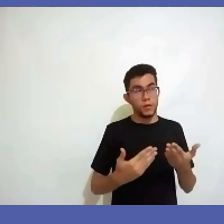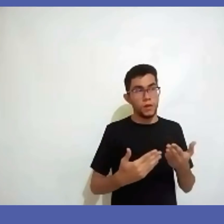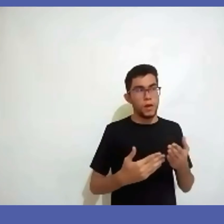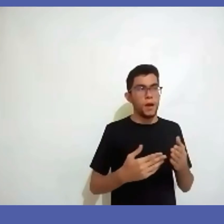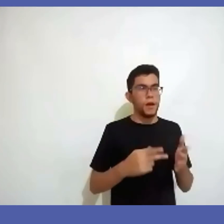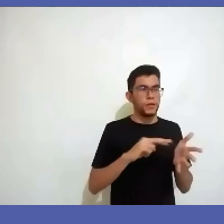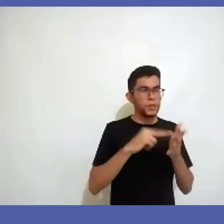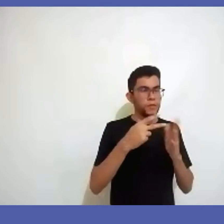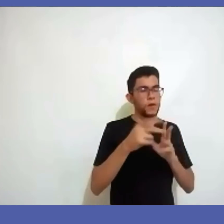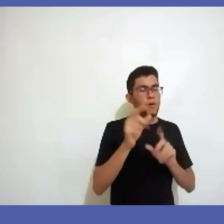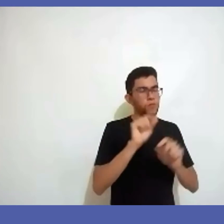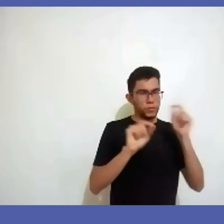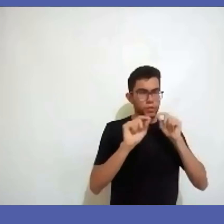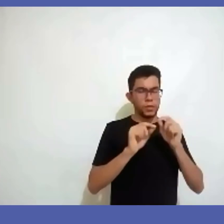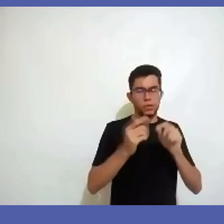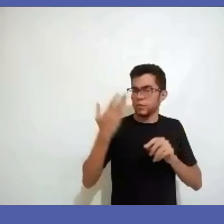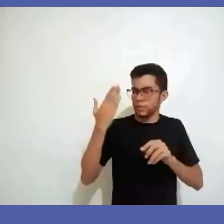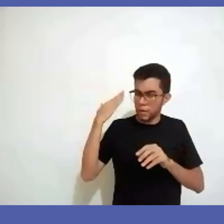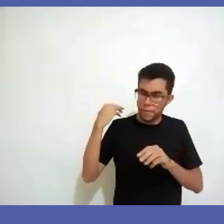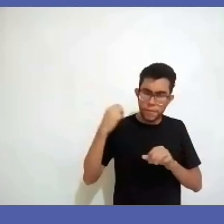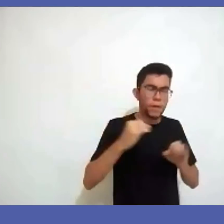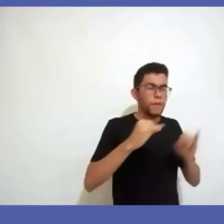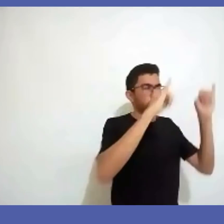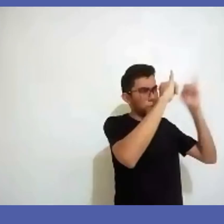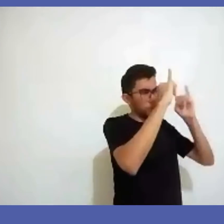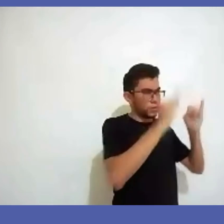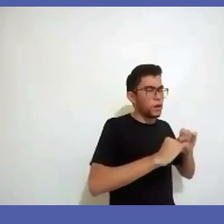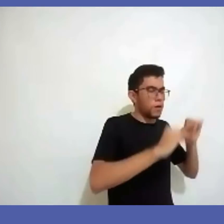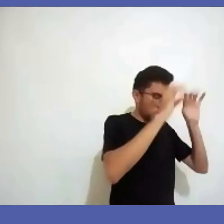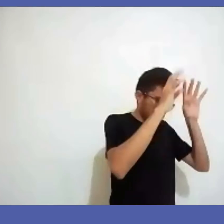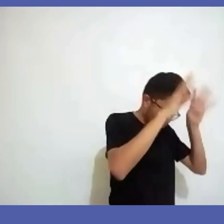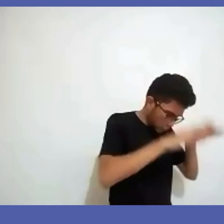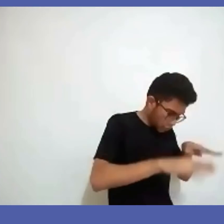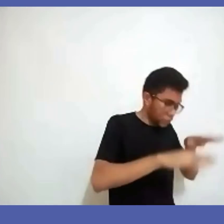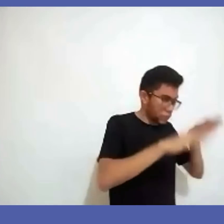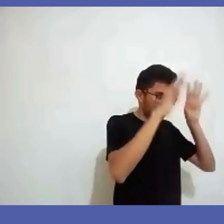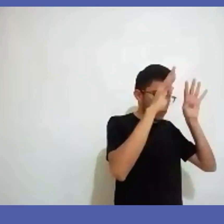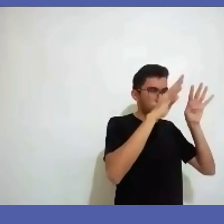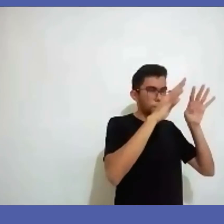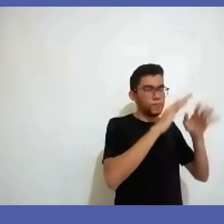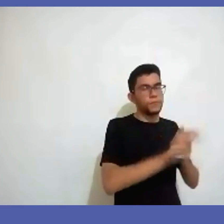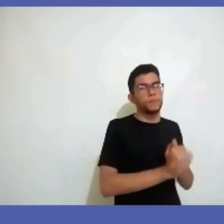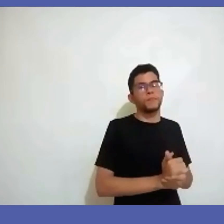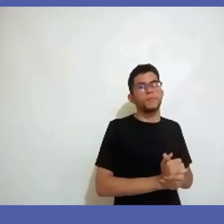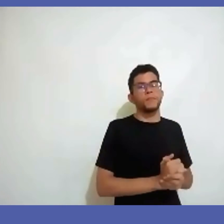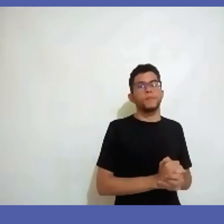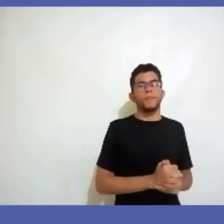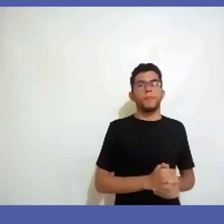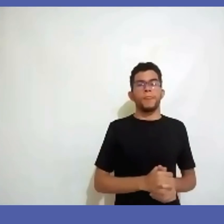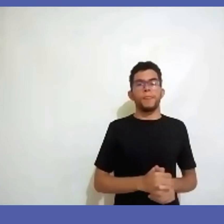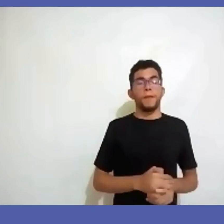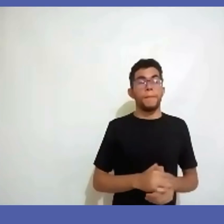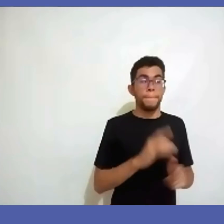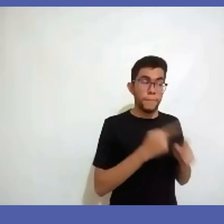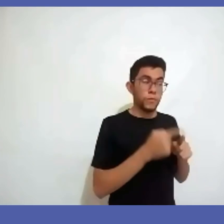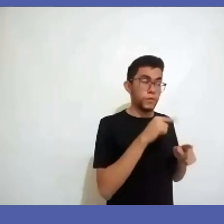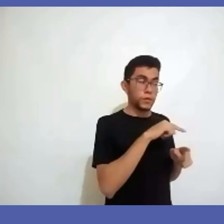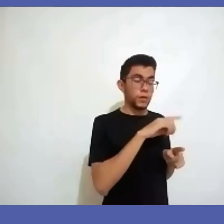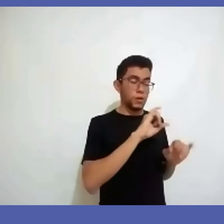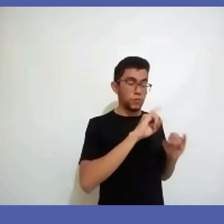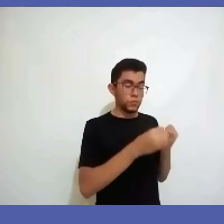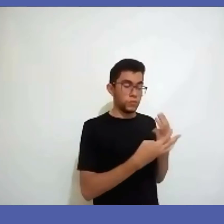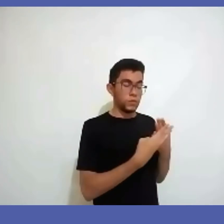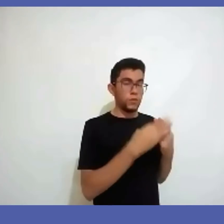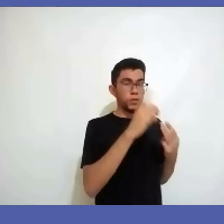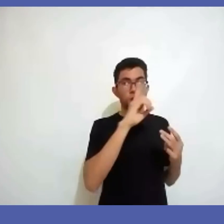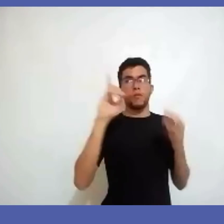rebeldia, fruto da sua idolatria, tá? E, irmãos, aí surgiu